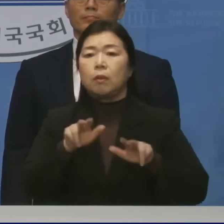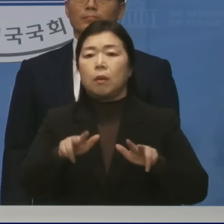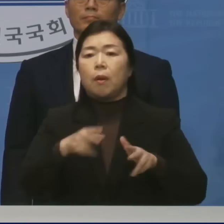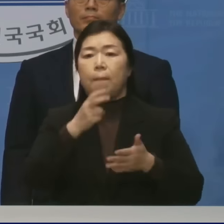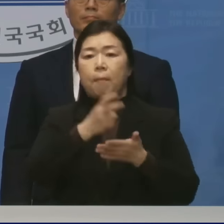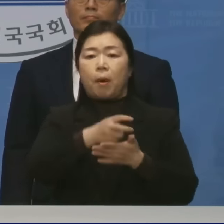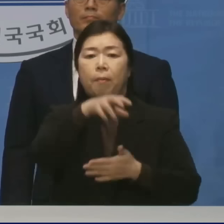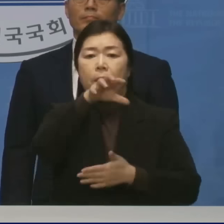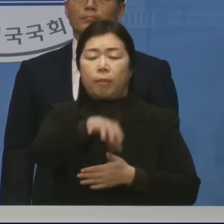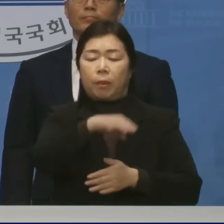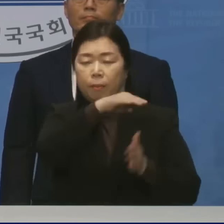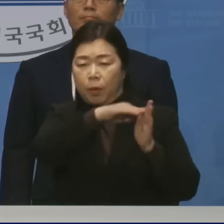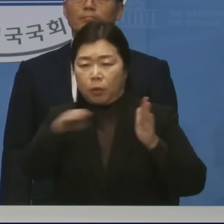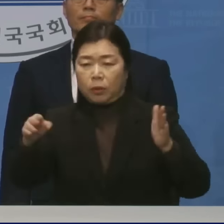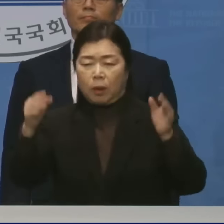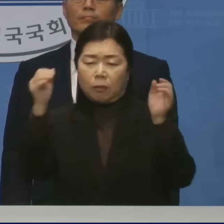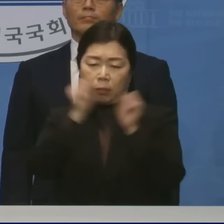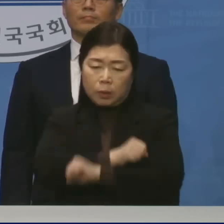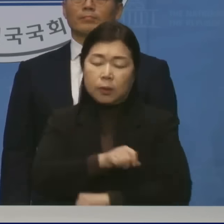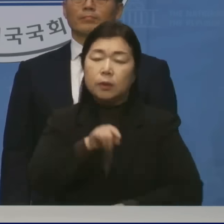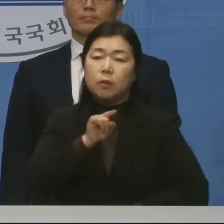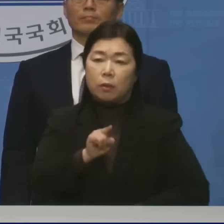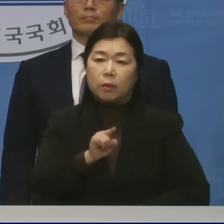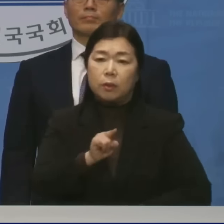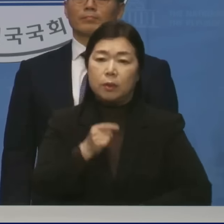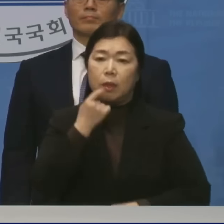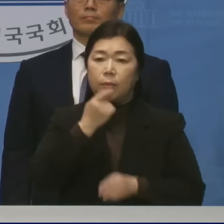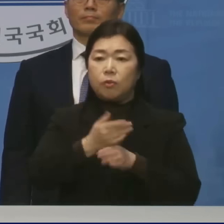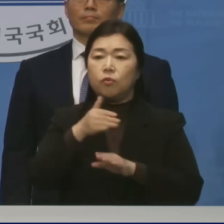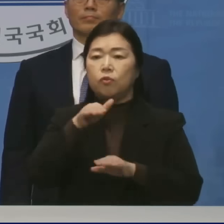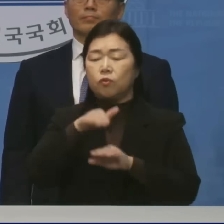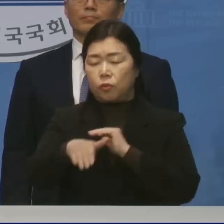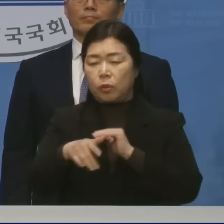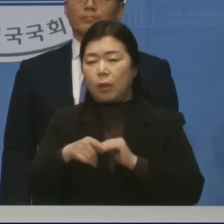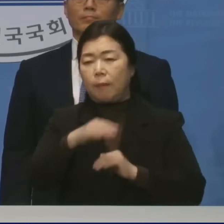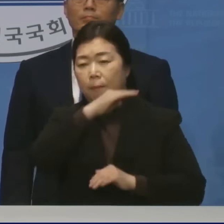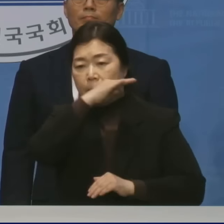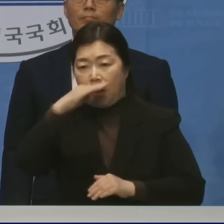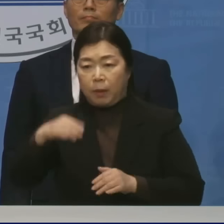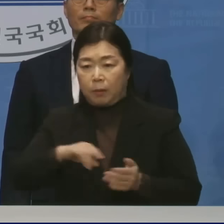법 앞에 평등, 민주주의를 바로